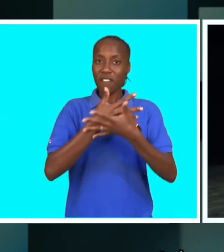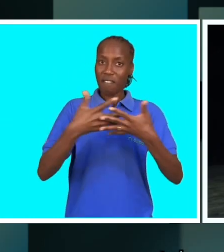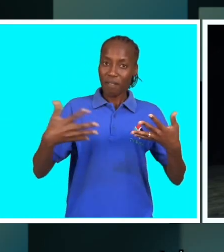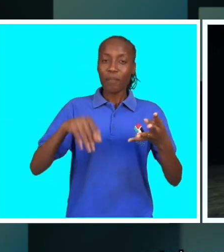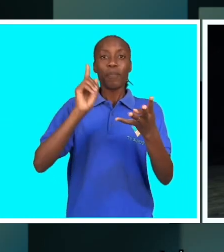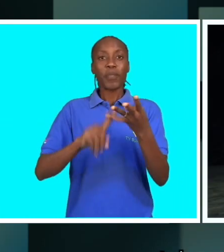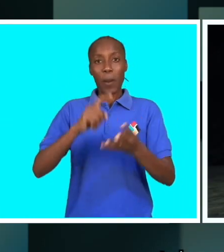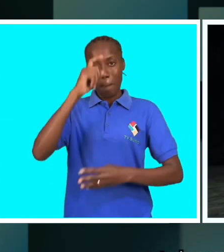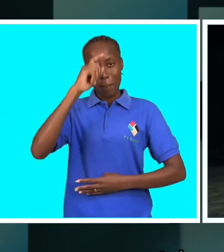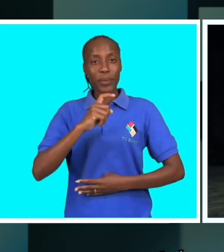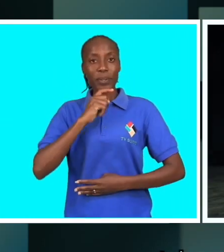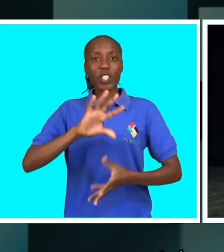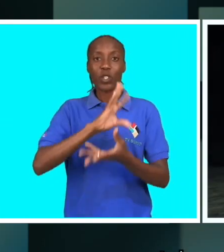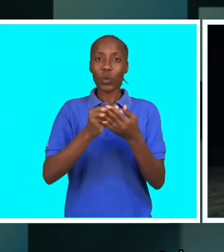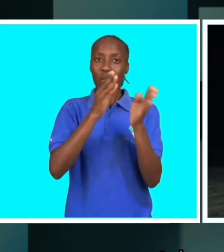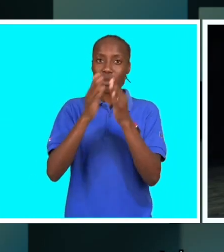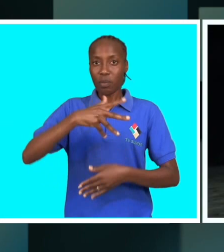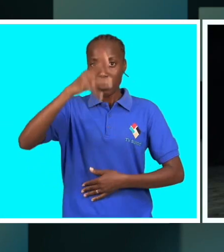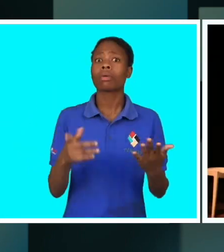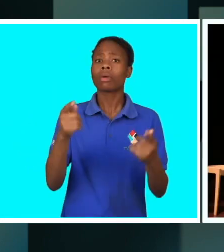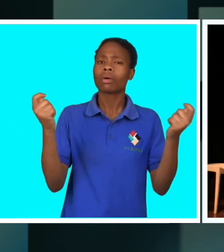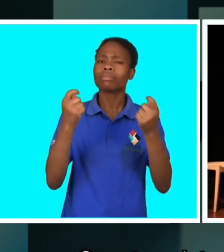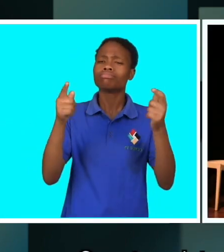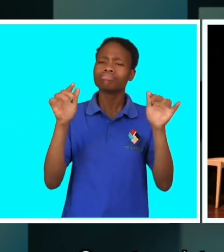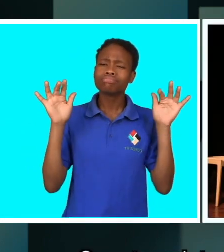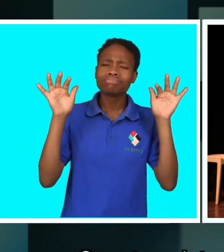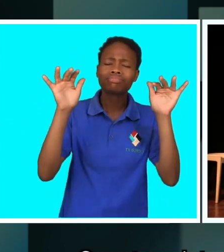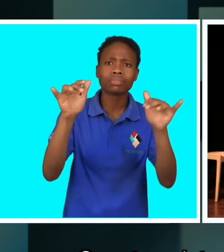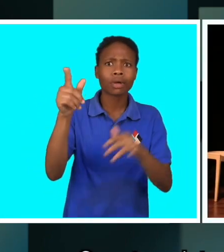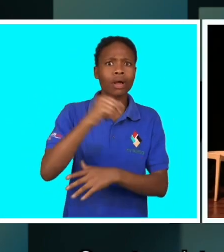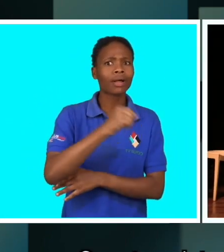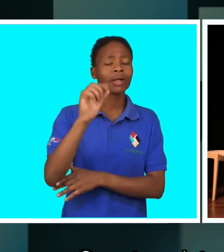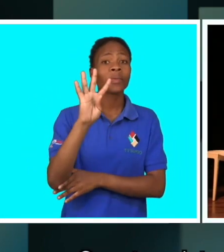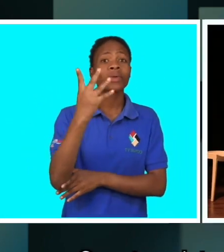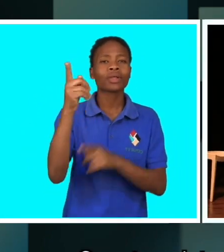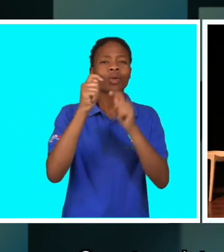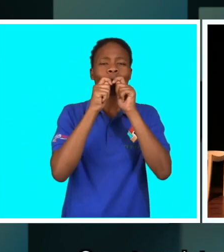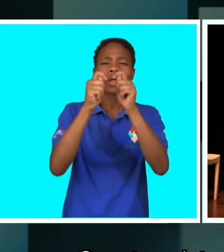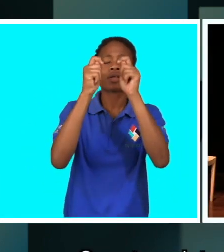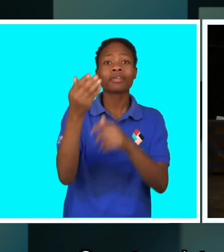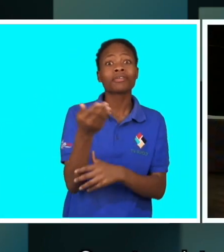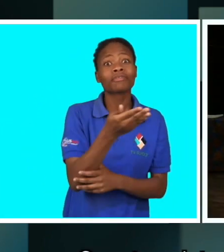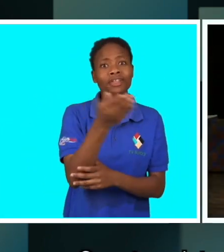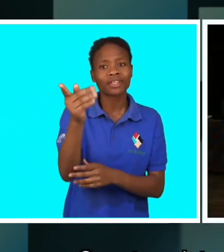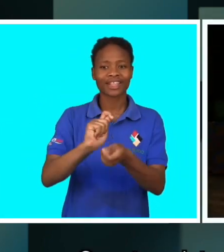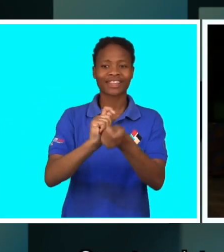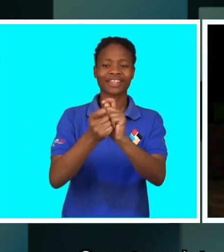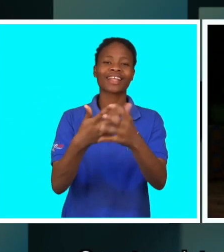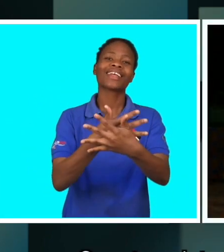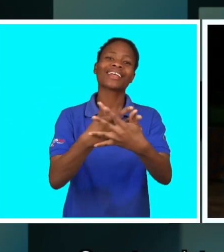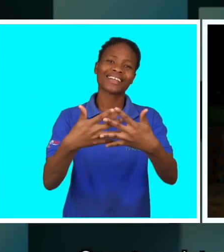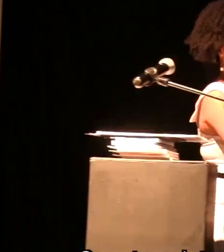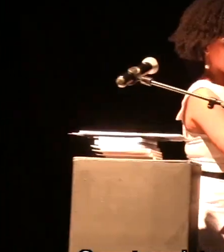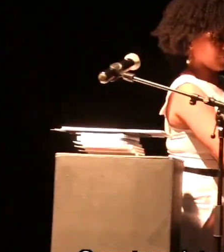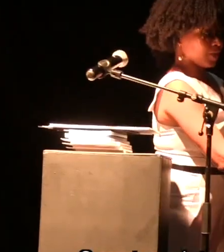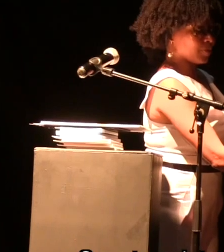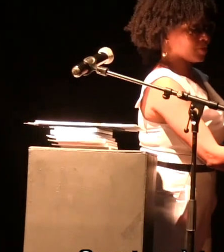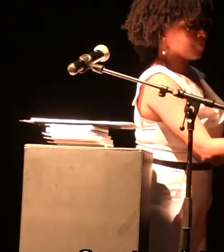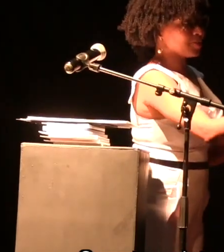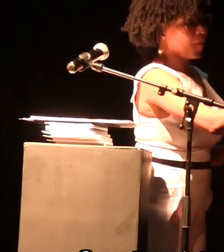e todos a perceberem a peça e a interpretarem da mesma maneira. O evento serviu também para premiar os vencedores da quarta